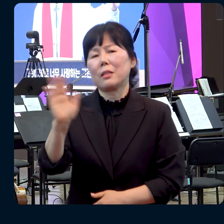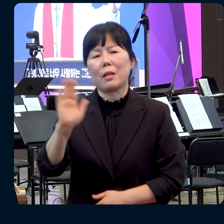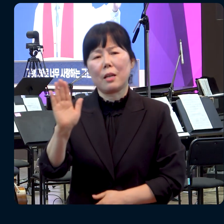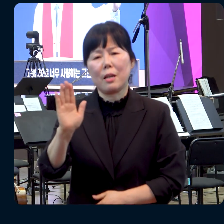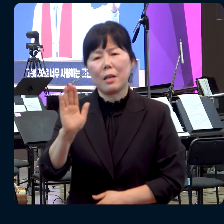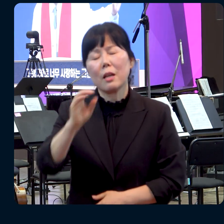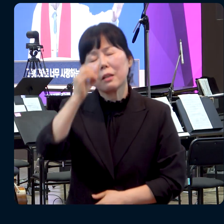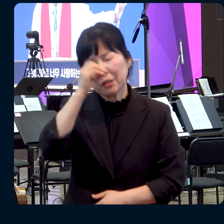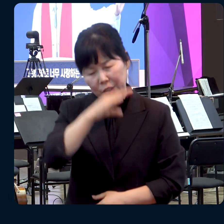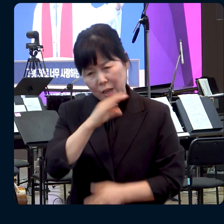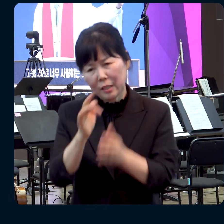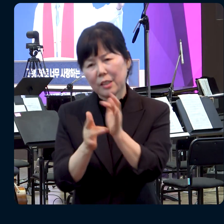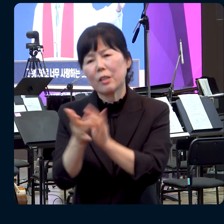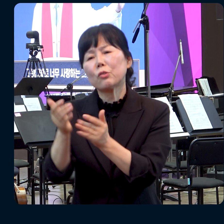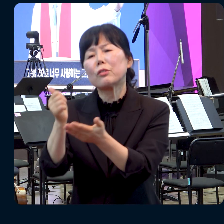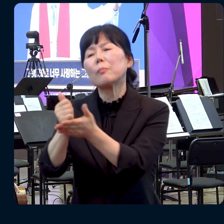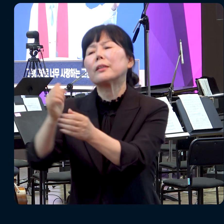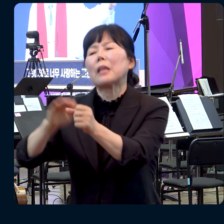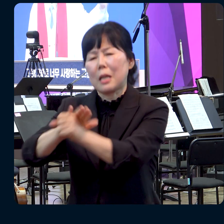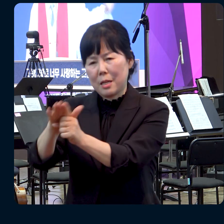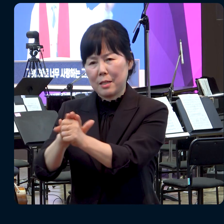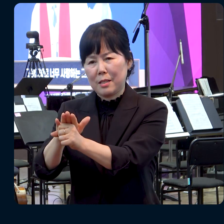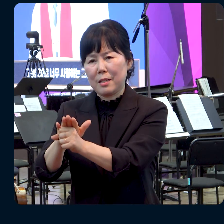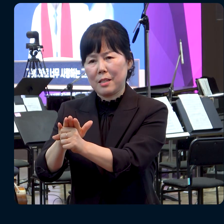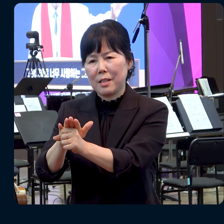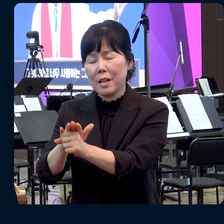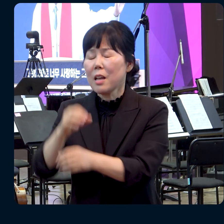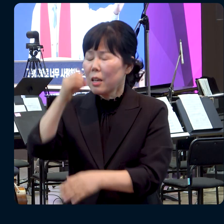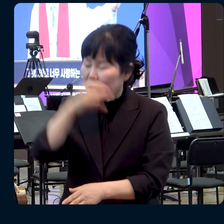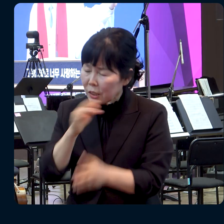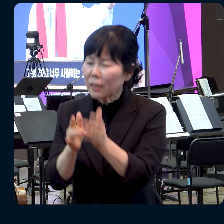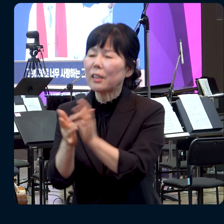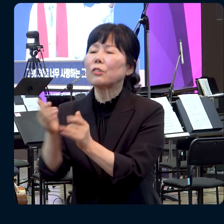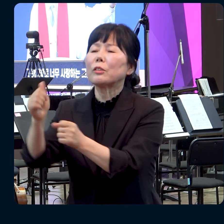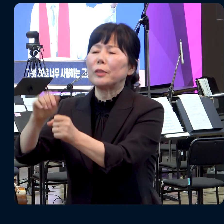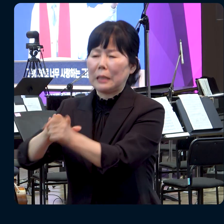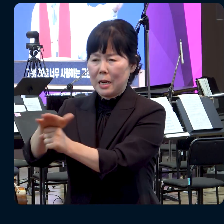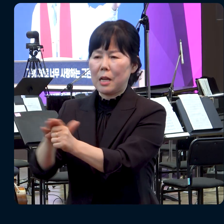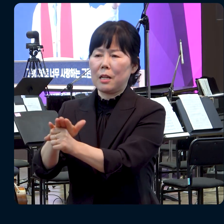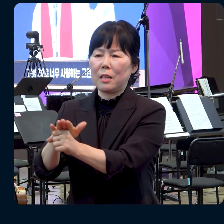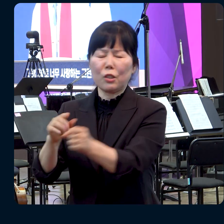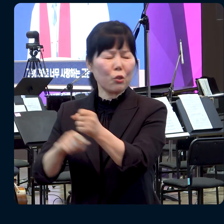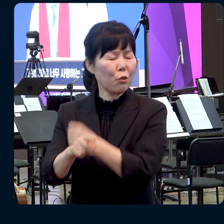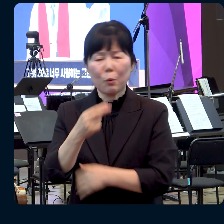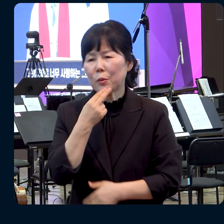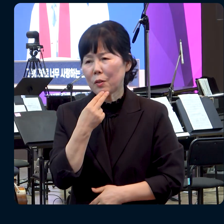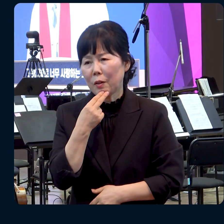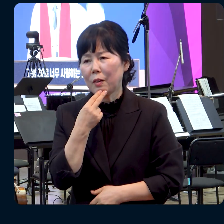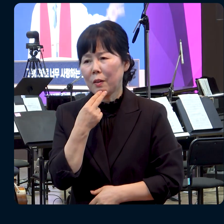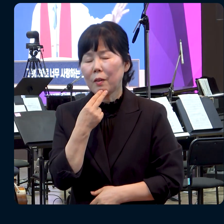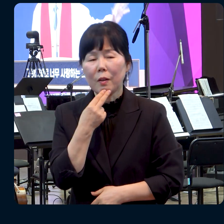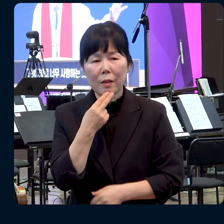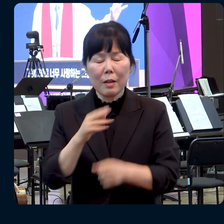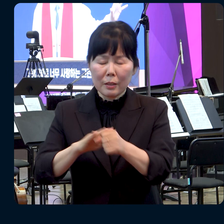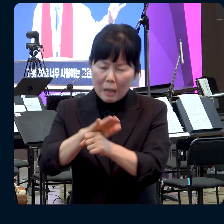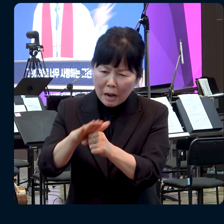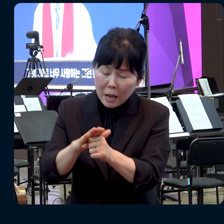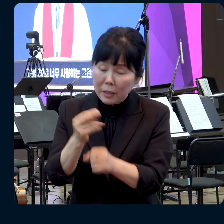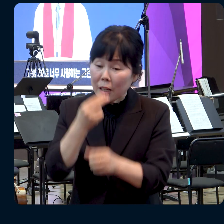그냥 예수님을 사랑하는 겁니다. 그냥 예수님을 사랑하는 거예요. 그래서 살아계실 때도 정말